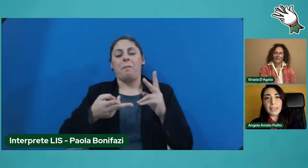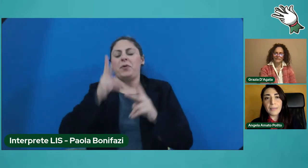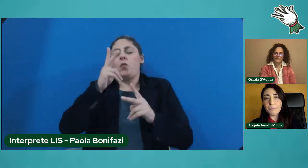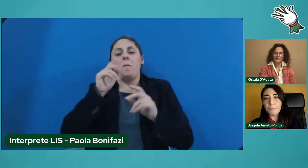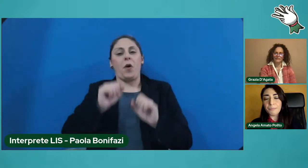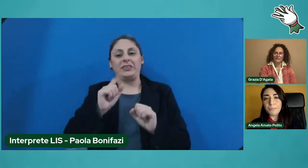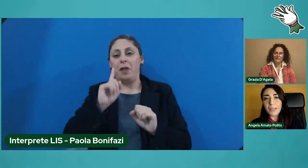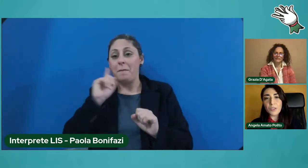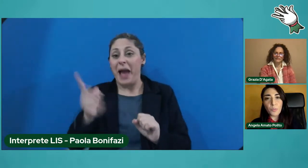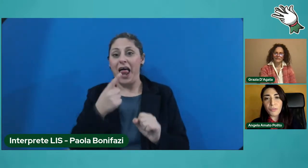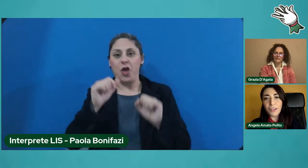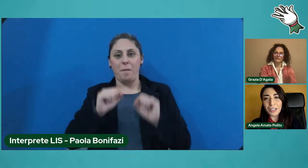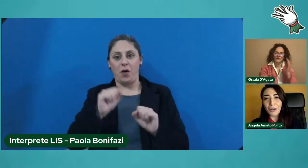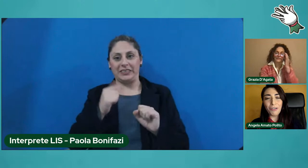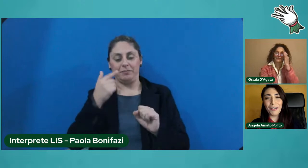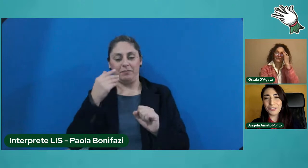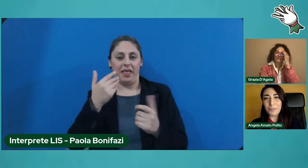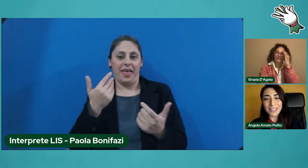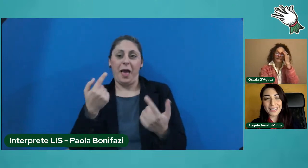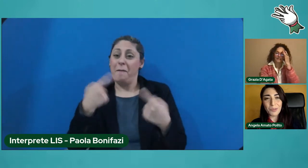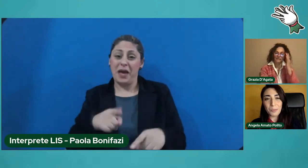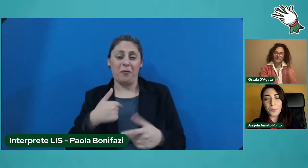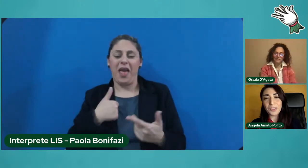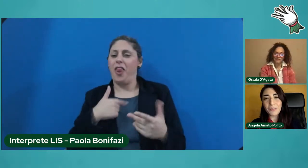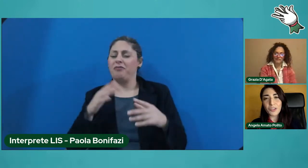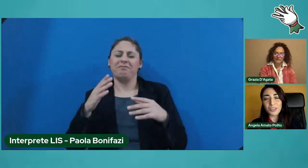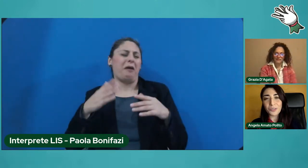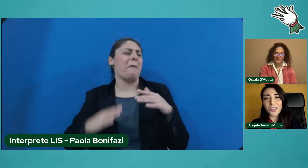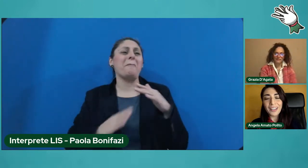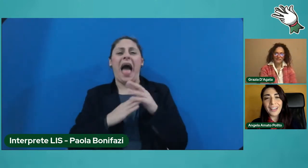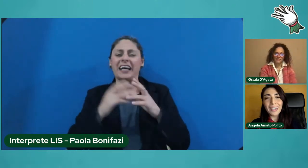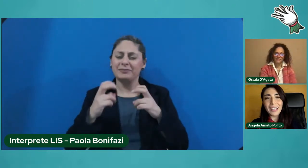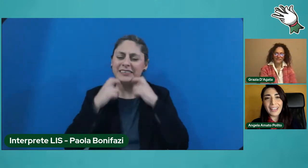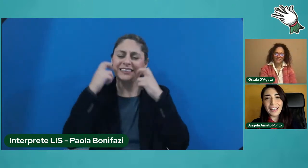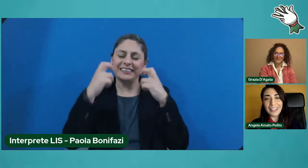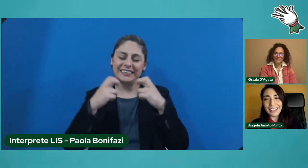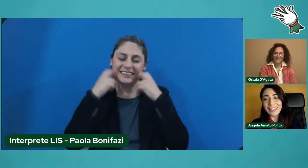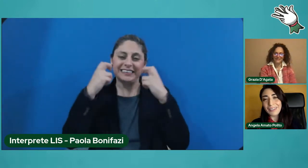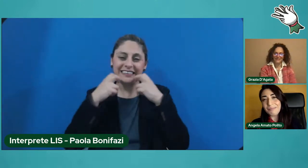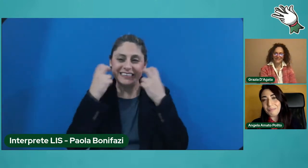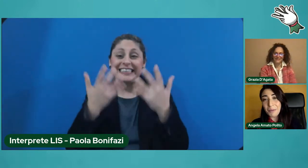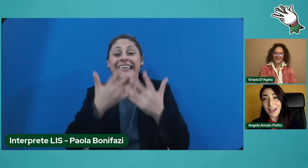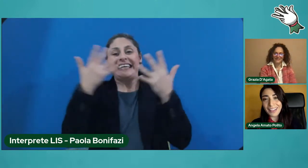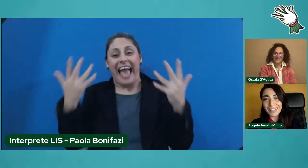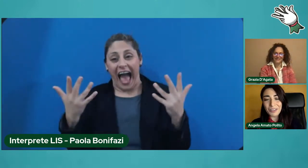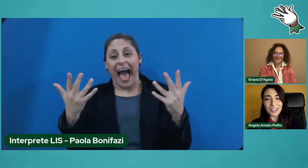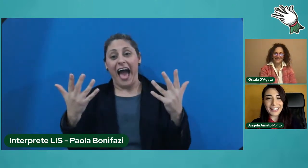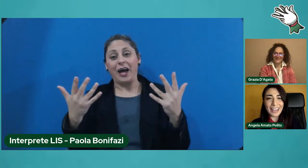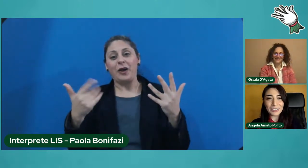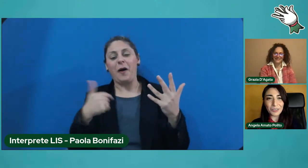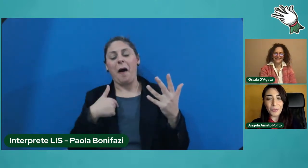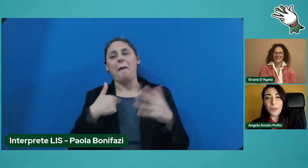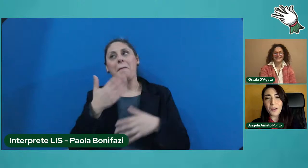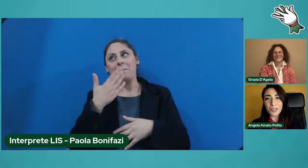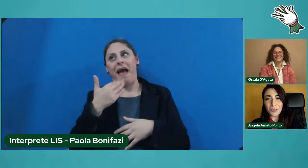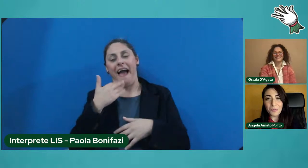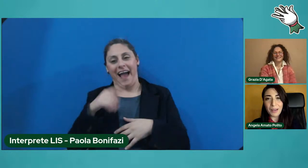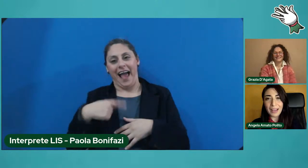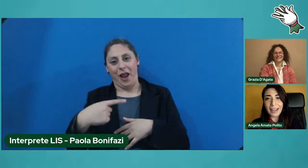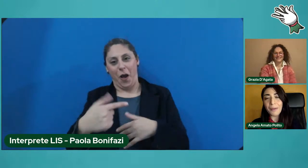E, insomma, ho fatto il massimo che potevo. Certo, Mi manca ancora tanto, però insomma,